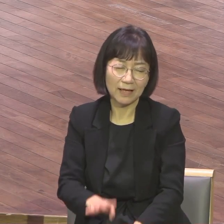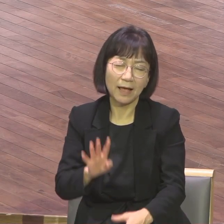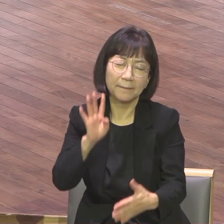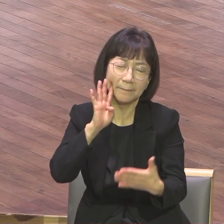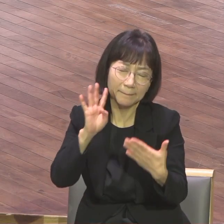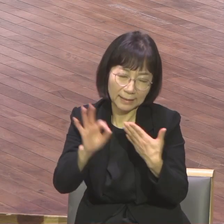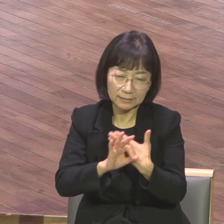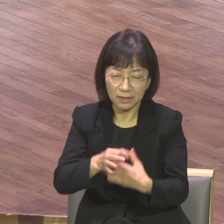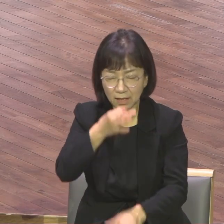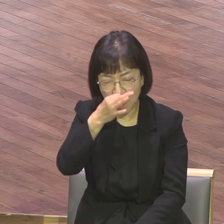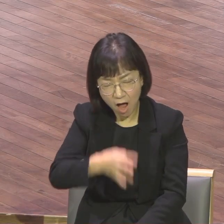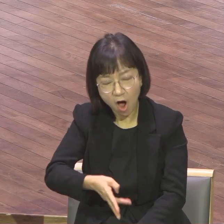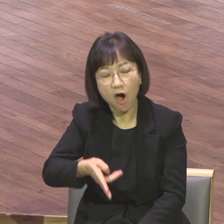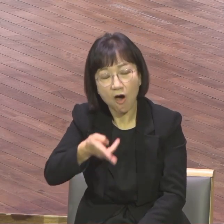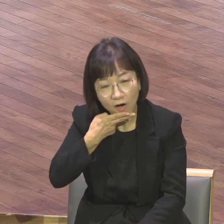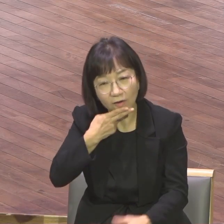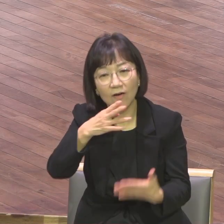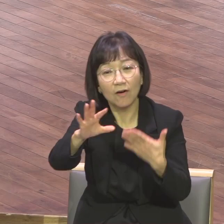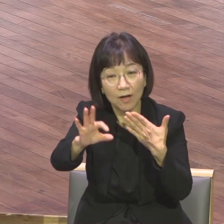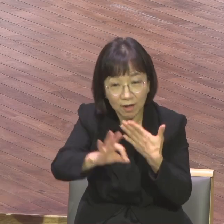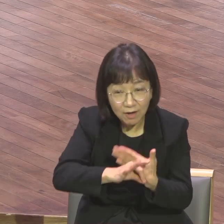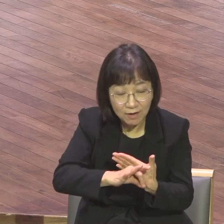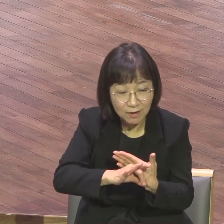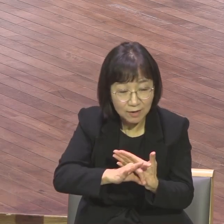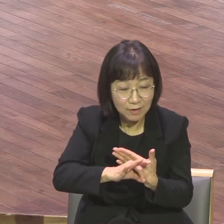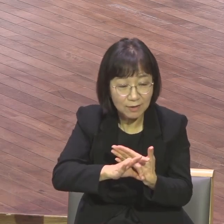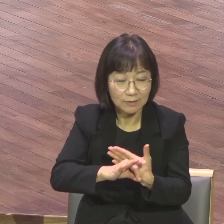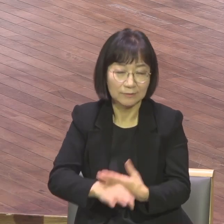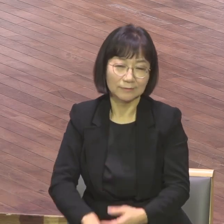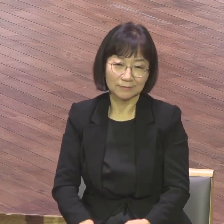만약 힘들지 않았다면.